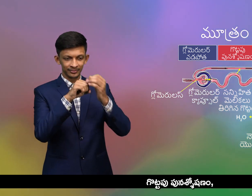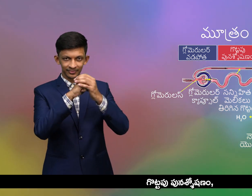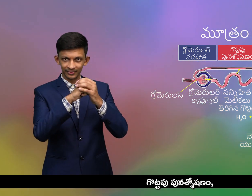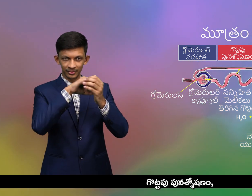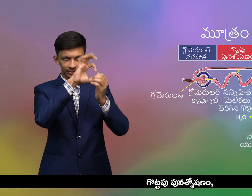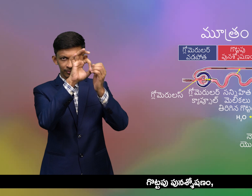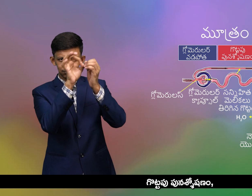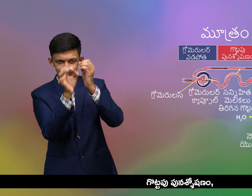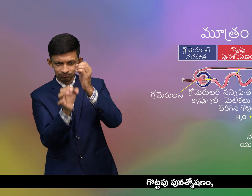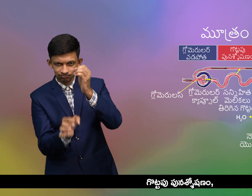గొట్టపు పునఃశోషణం,